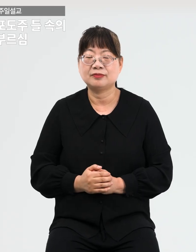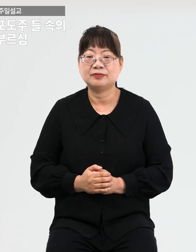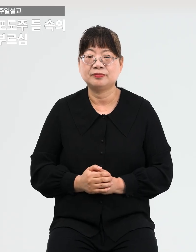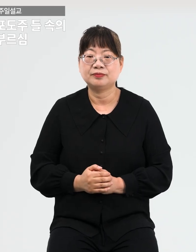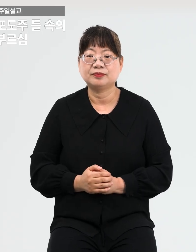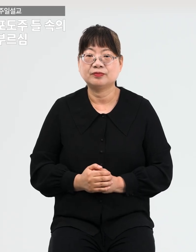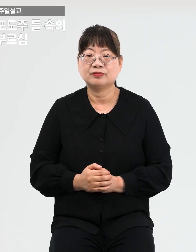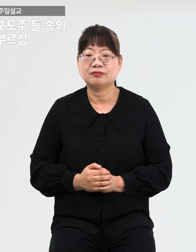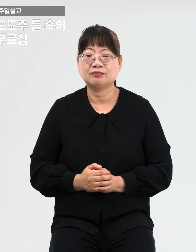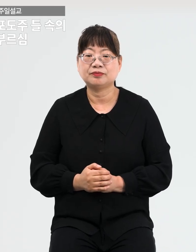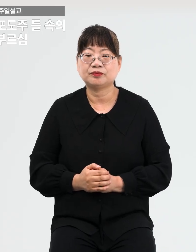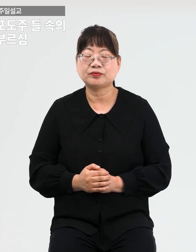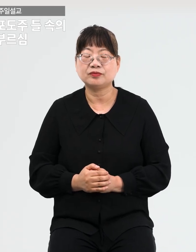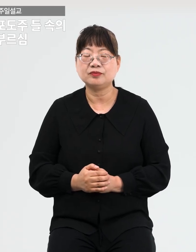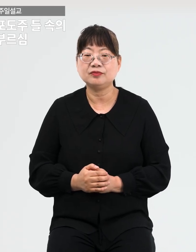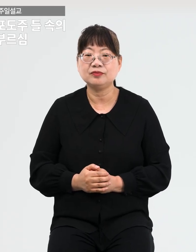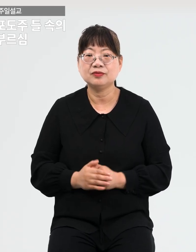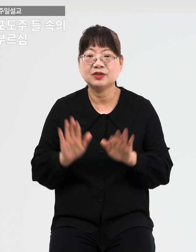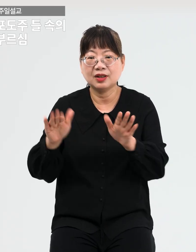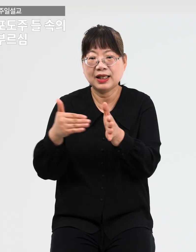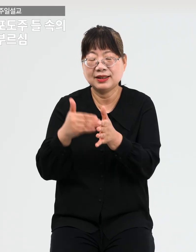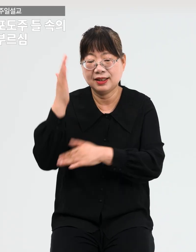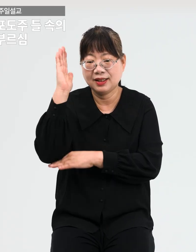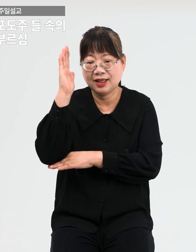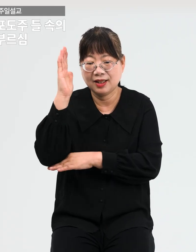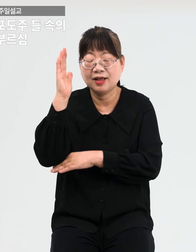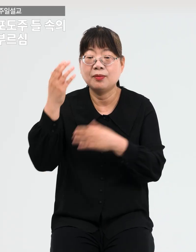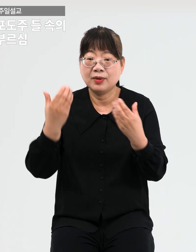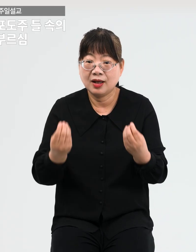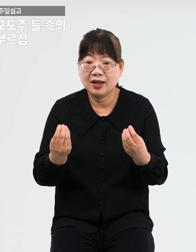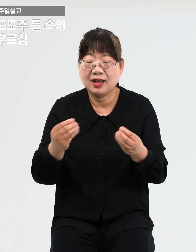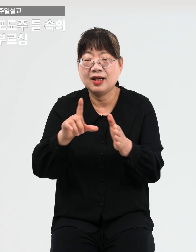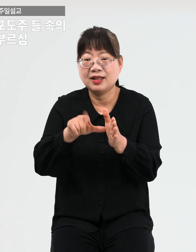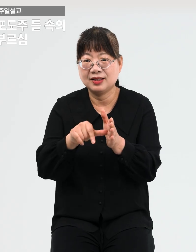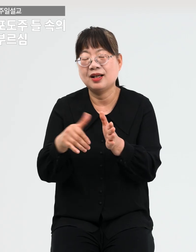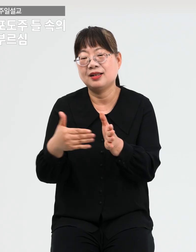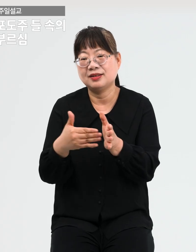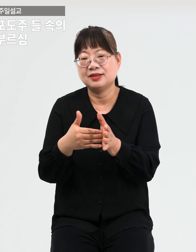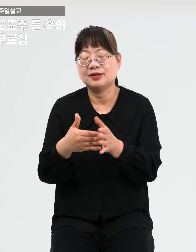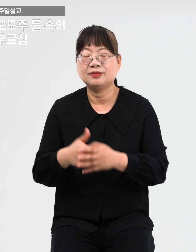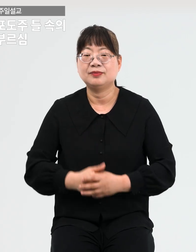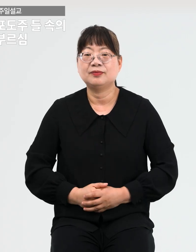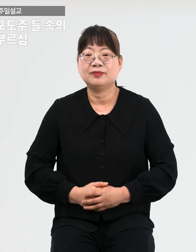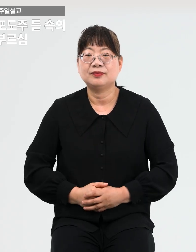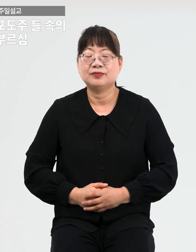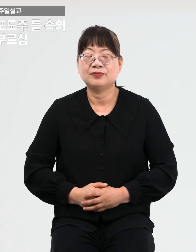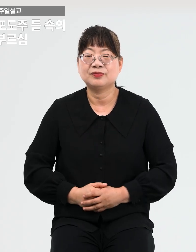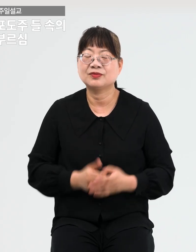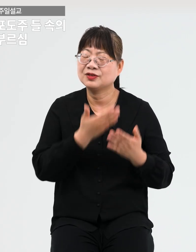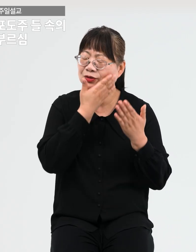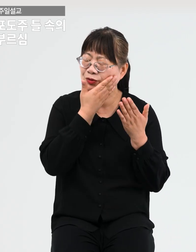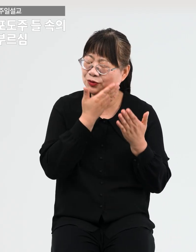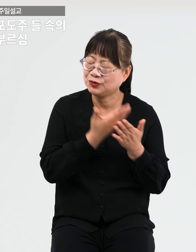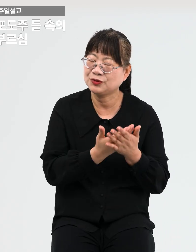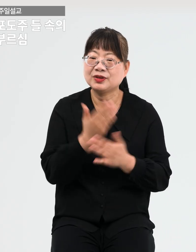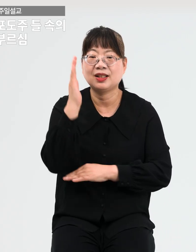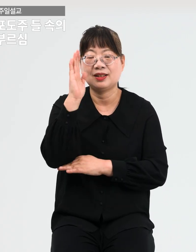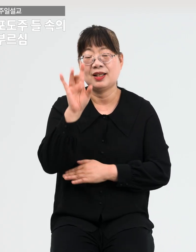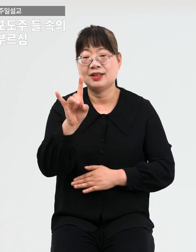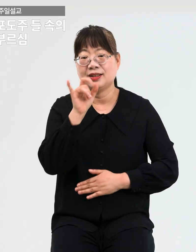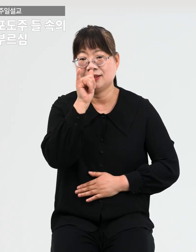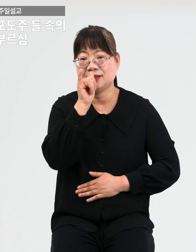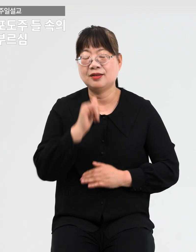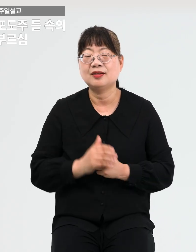자, 오늘 여기까지만 강의를 하고 마쳐도 시간이 다 될 것 같은데 이게 중요한 얘기를 하나 해요.